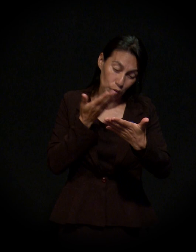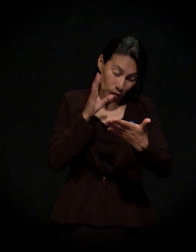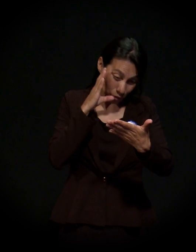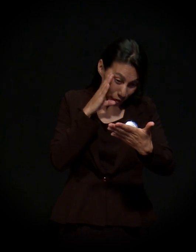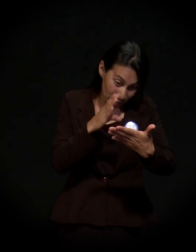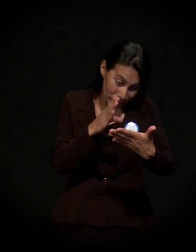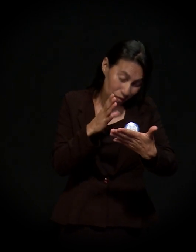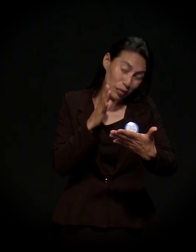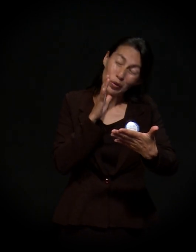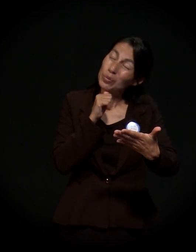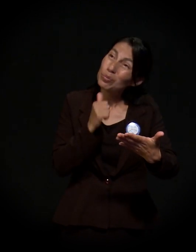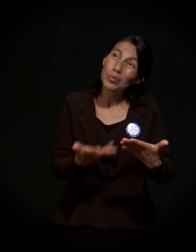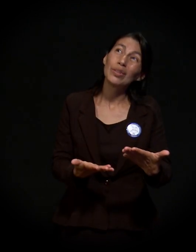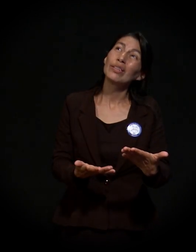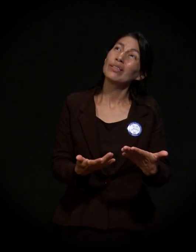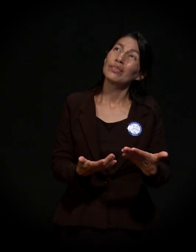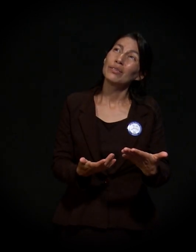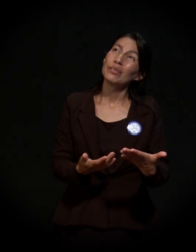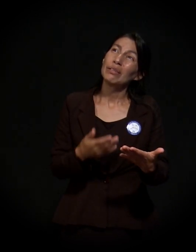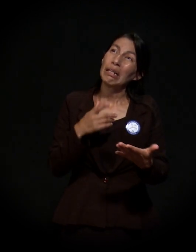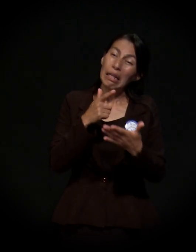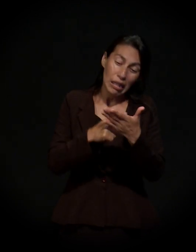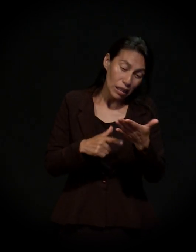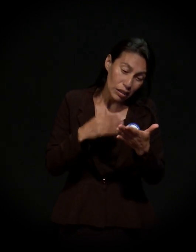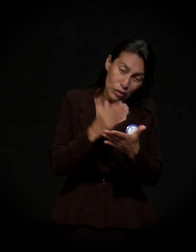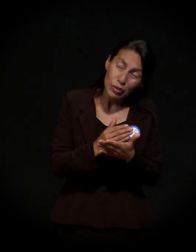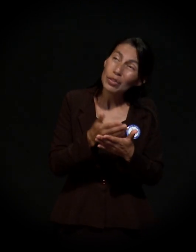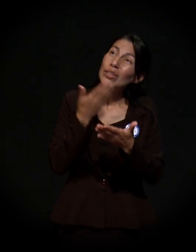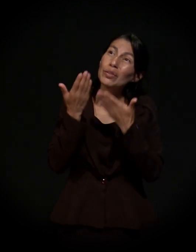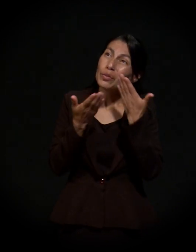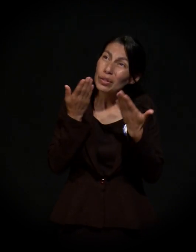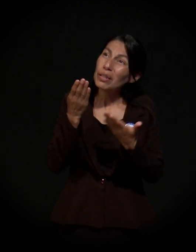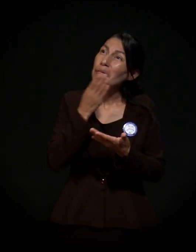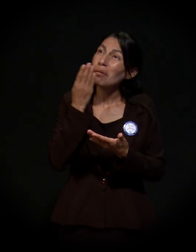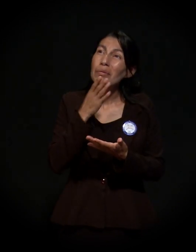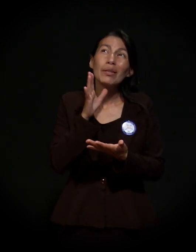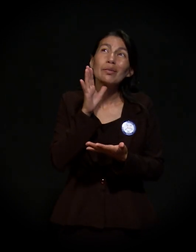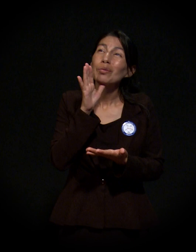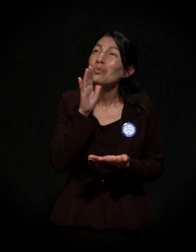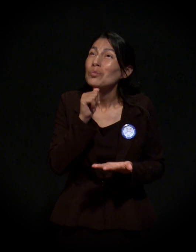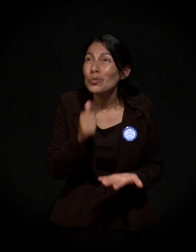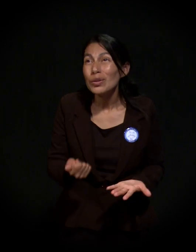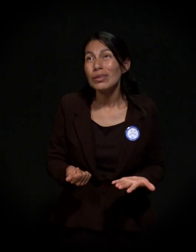concentrar. Yo no puedo estudiar la lección ni la Biblia